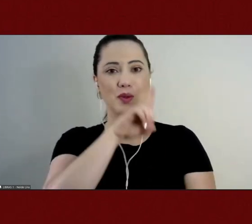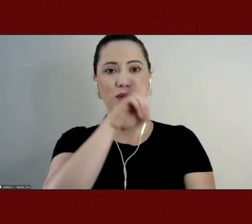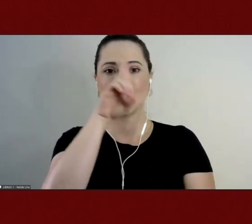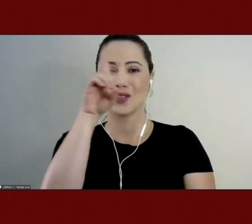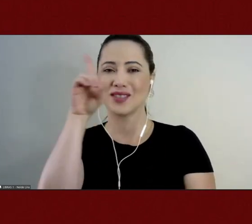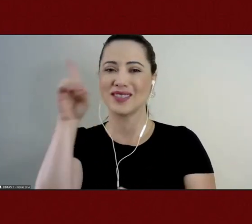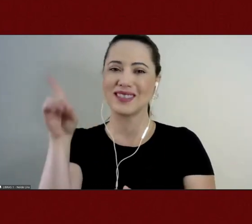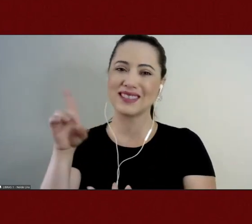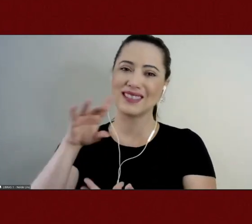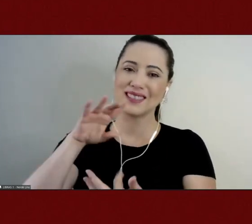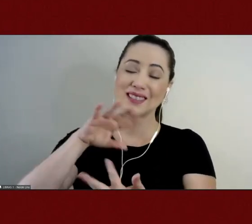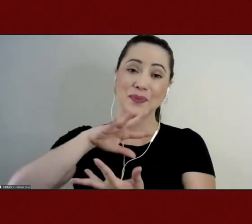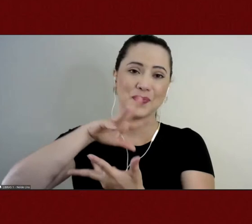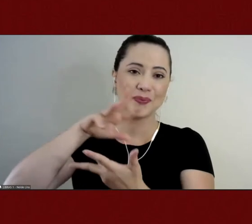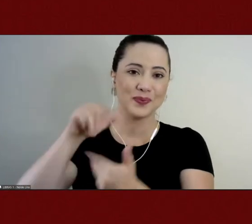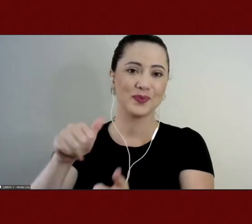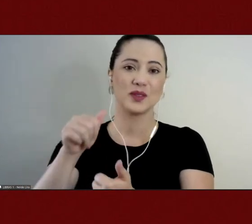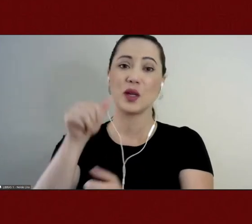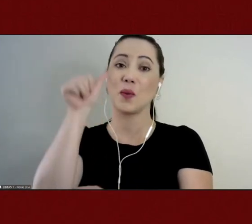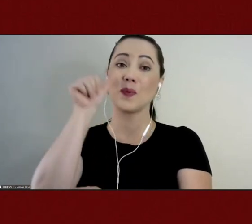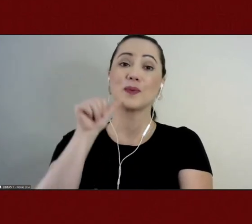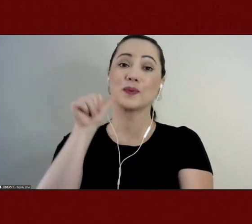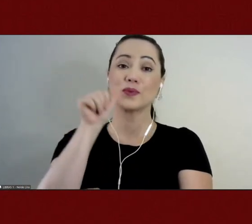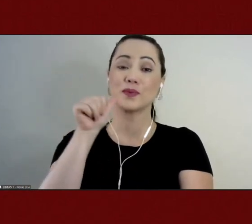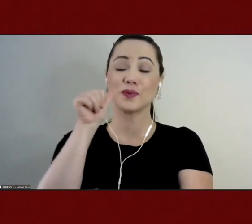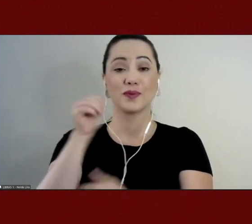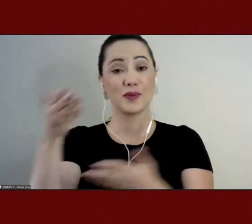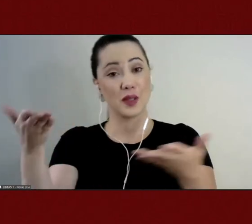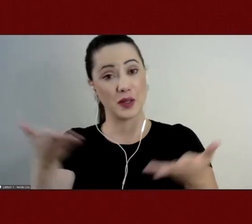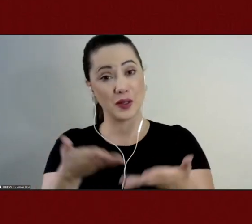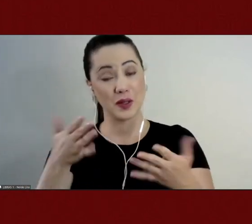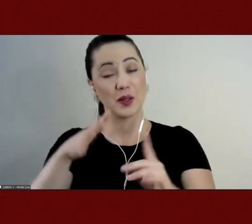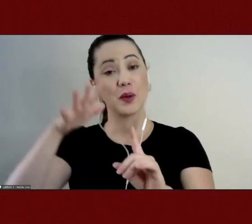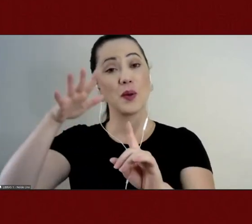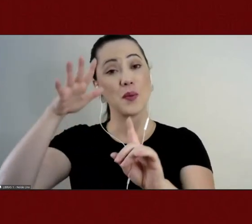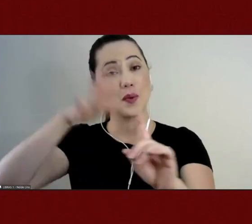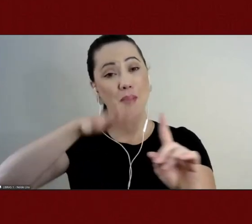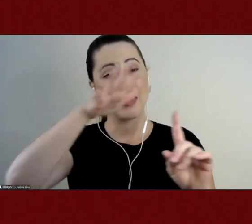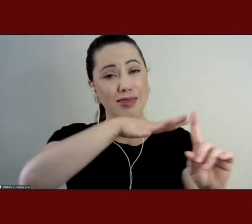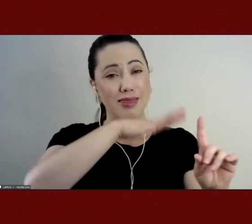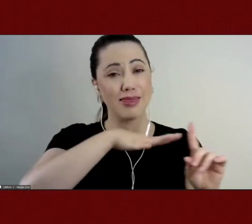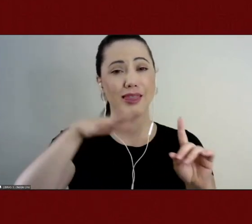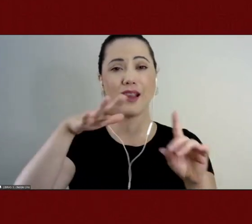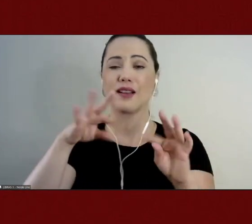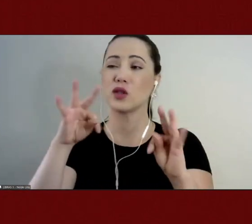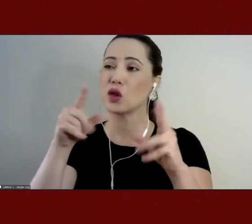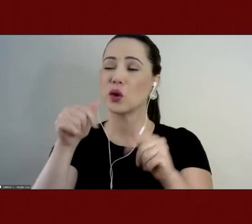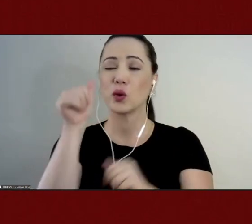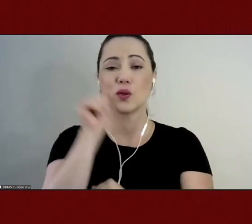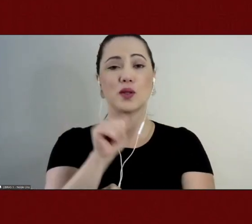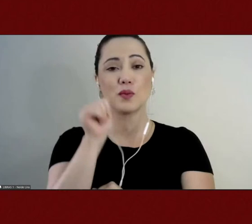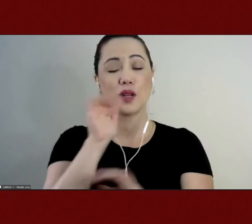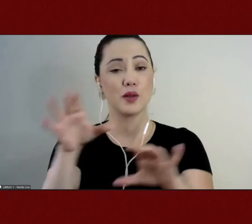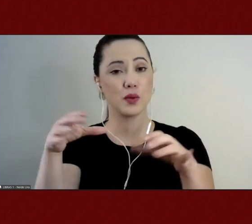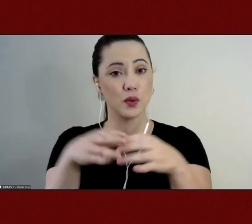Mulheres, e aqui faço uma homenagem para as mulheres do partido, que têm uma